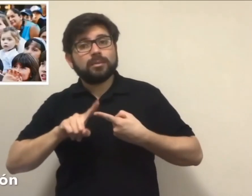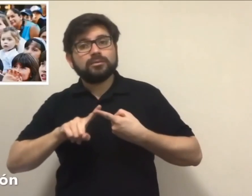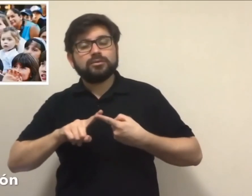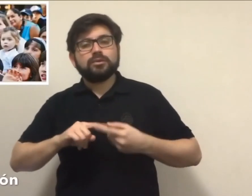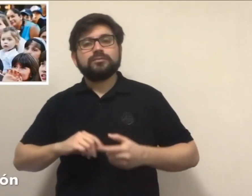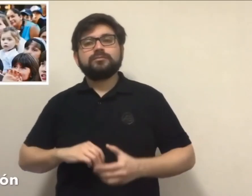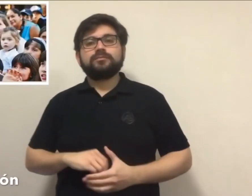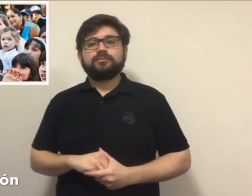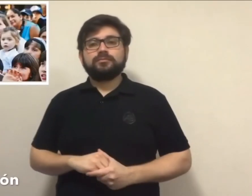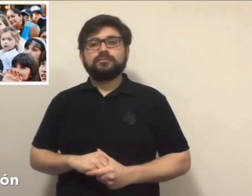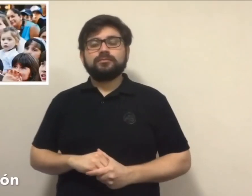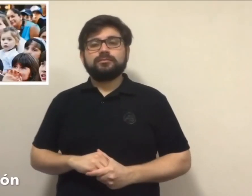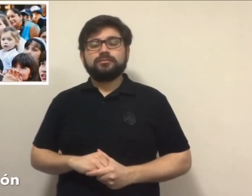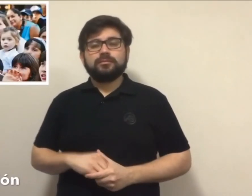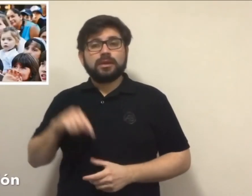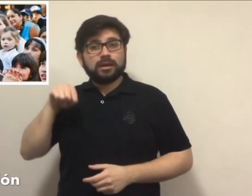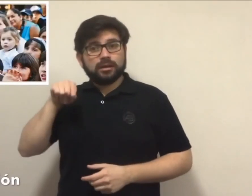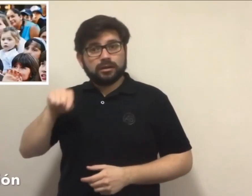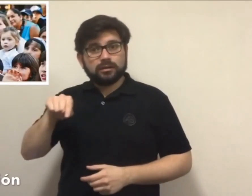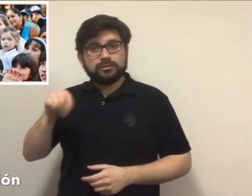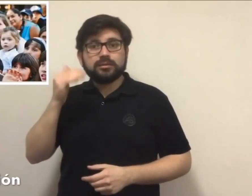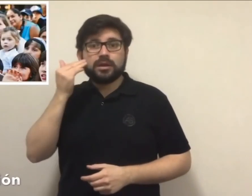Hablemos ahora entonces de la participación.